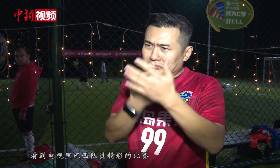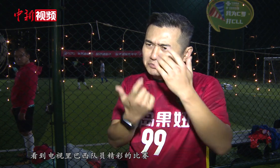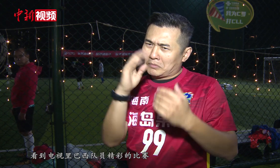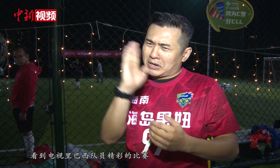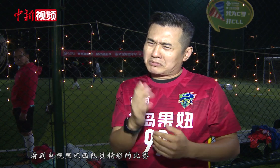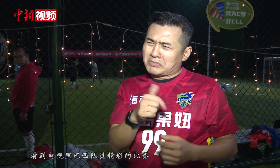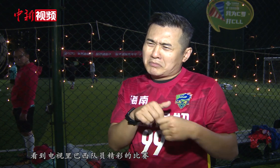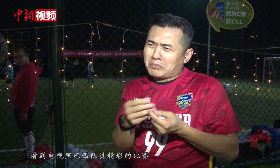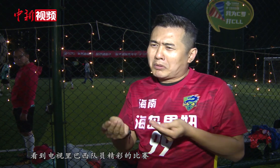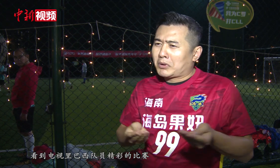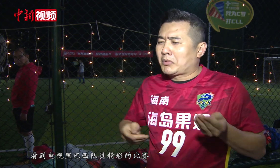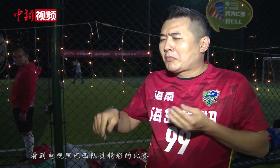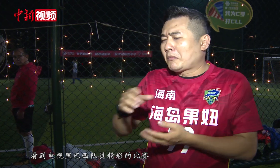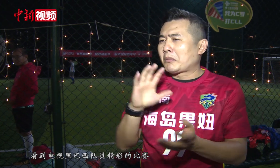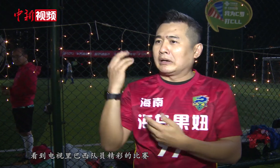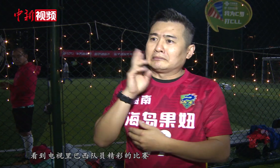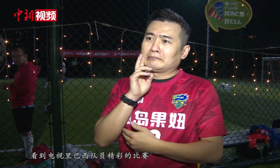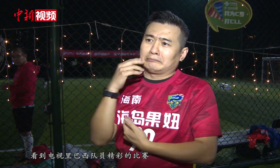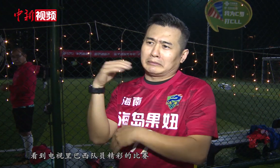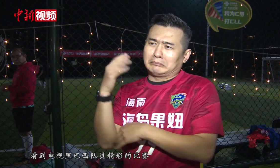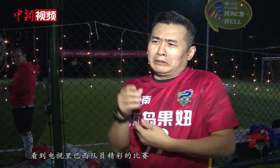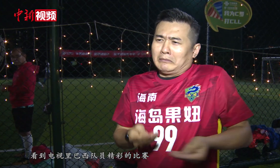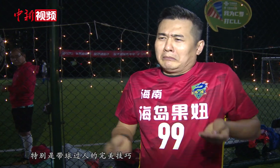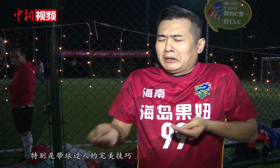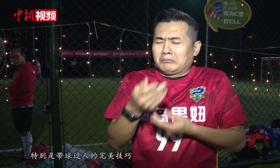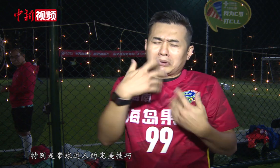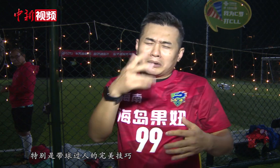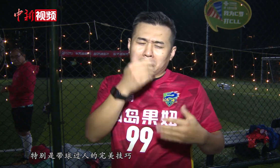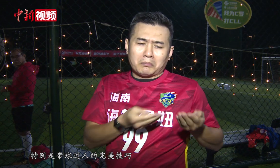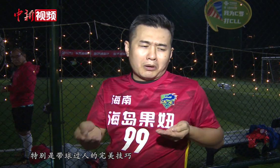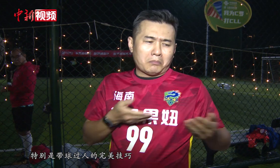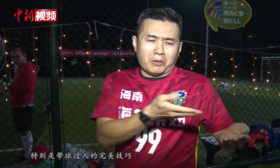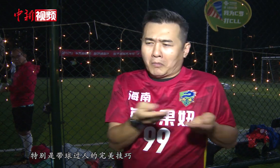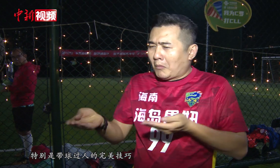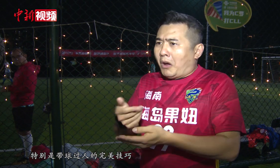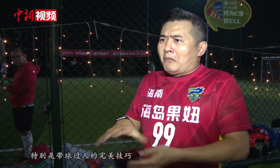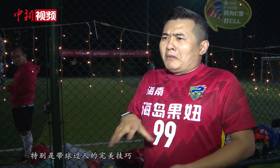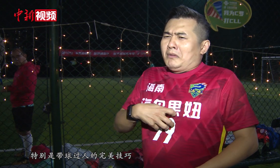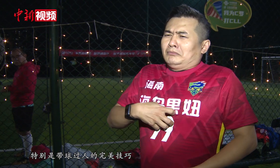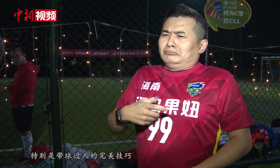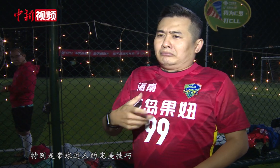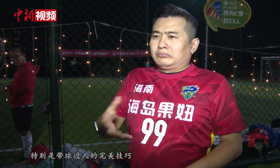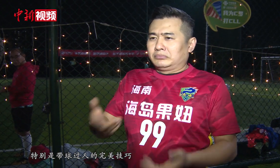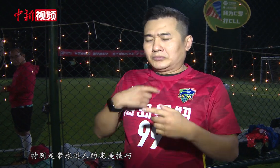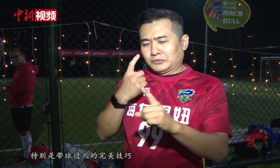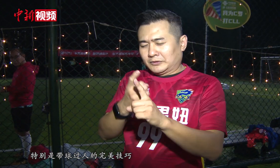看到电视里巴西队员精彩的比赛，特别是带球过人的完美技巧，